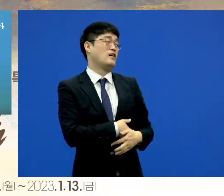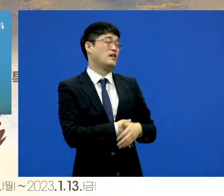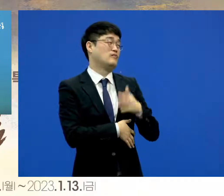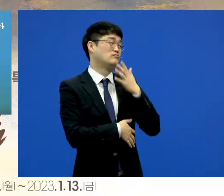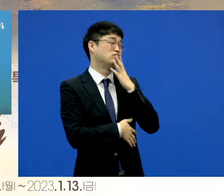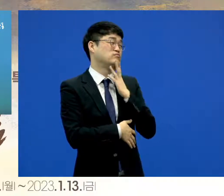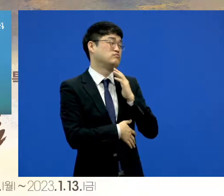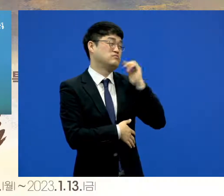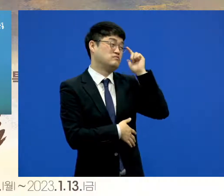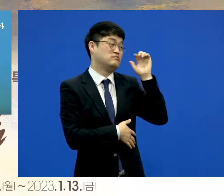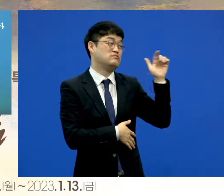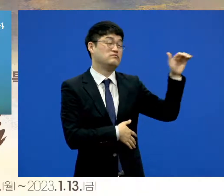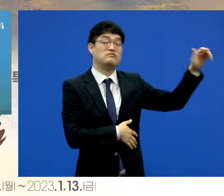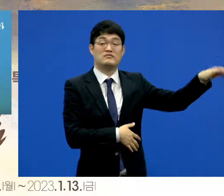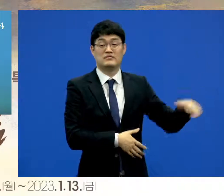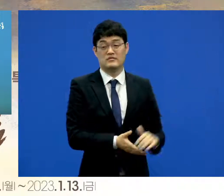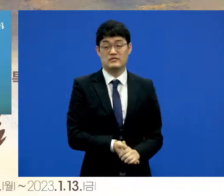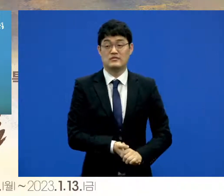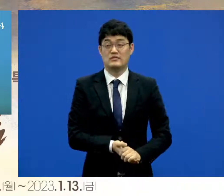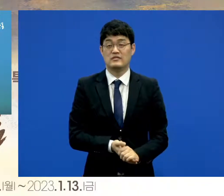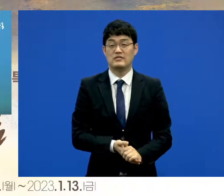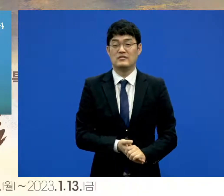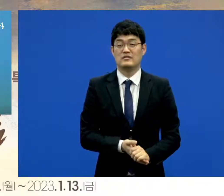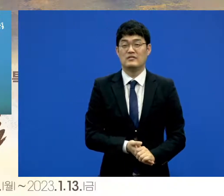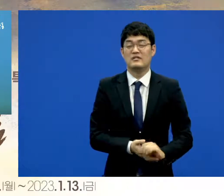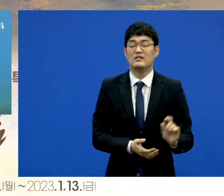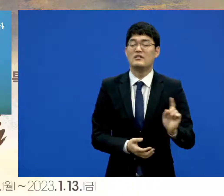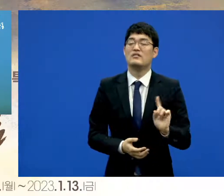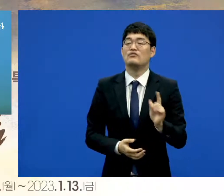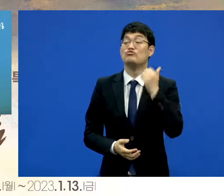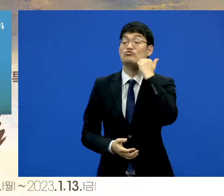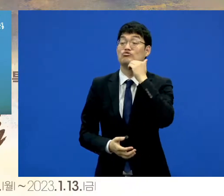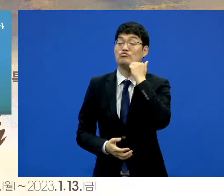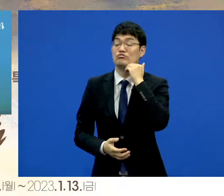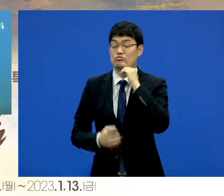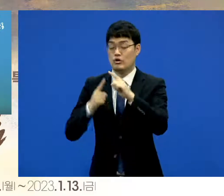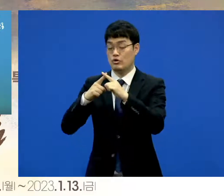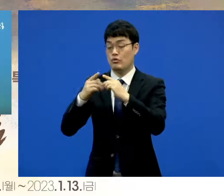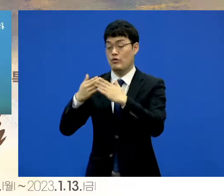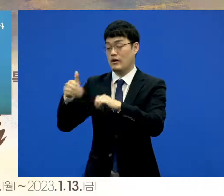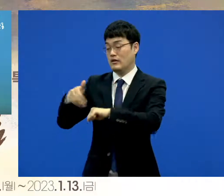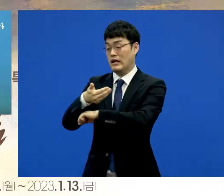어떤 분은 교회 다니면서도 그러더라고. 아직도 세상에 좀 더 놀다가 올걸.